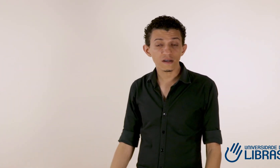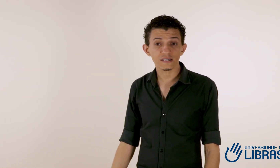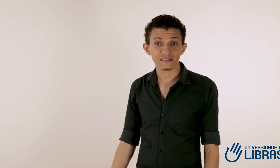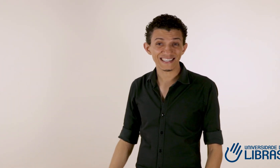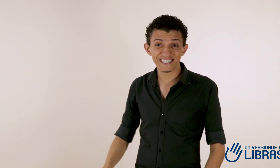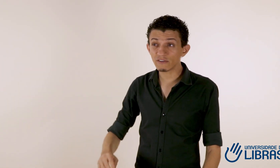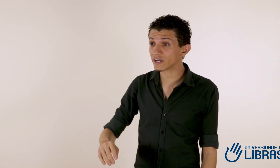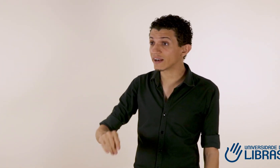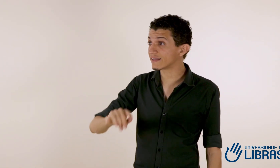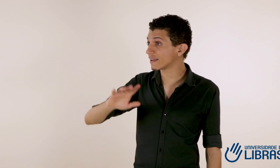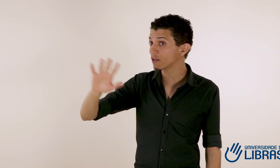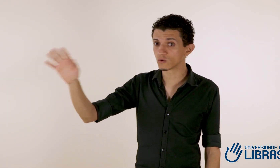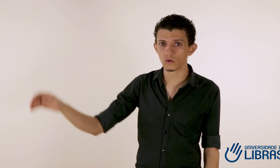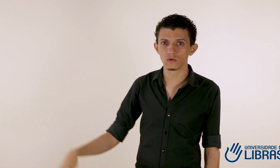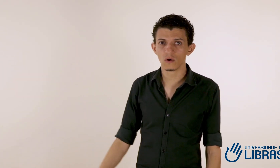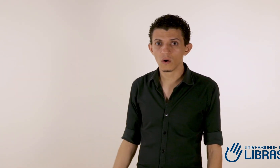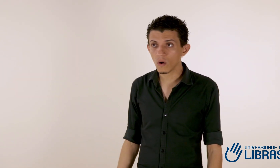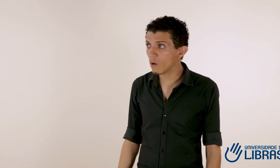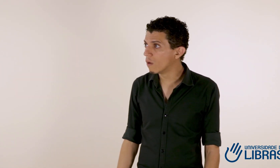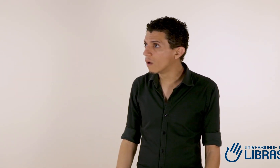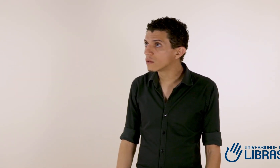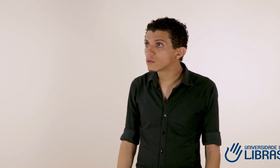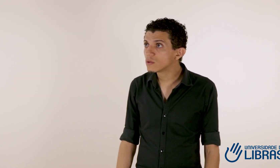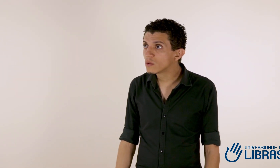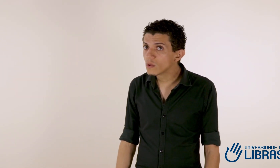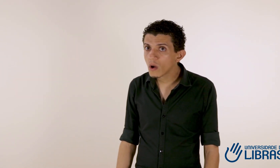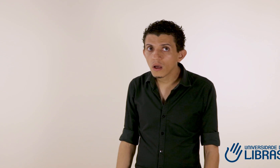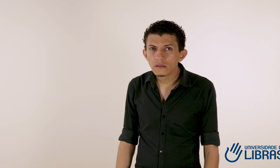nossa, tá cheio de caneta aqui tudo. Ou,